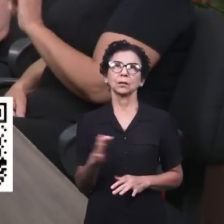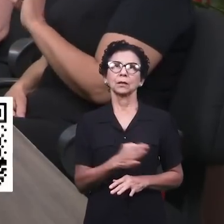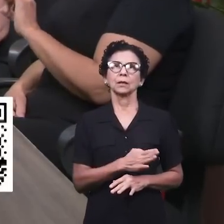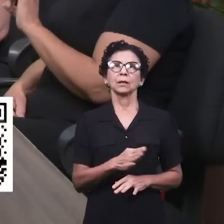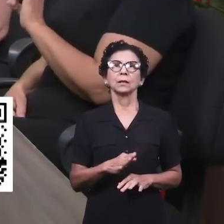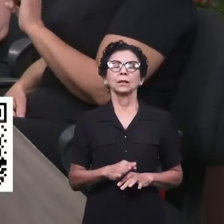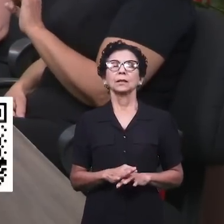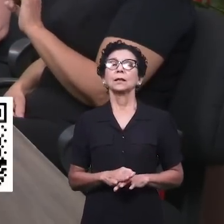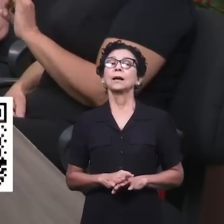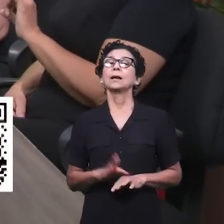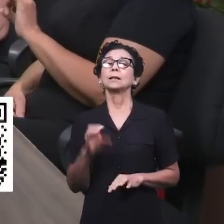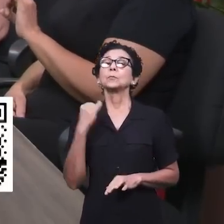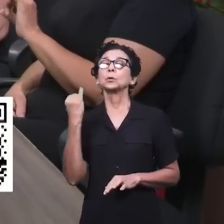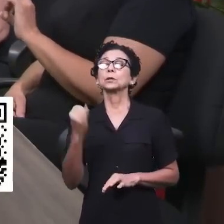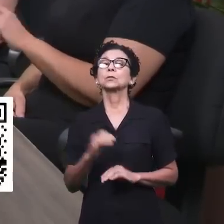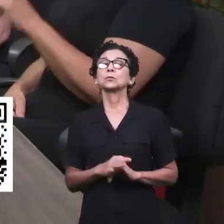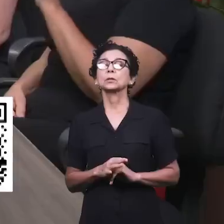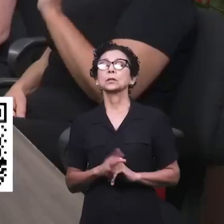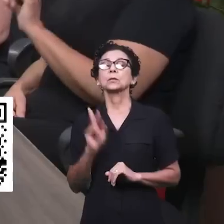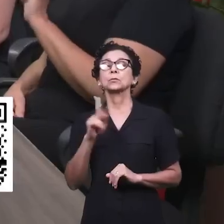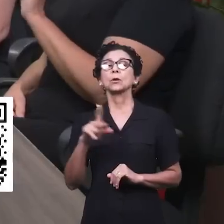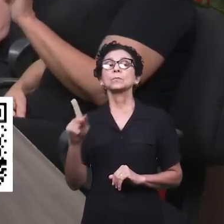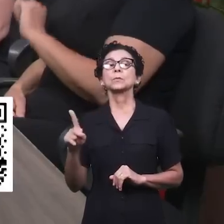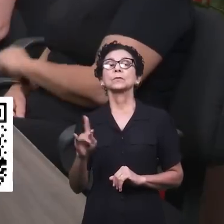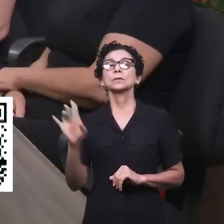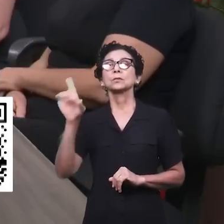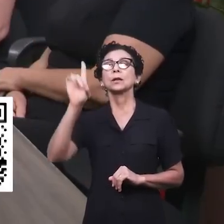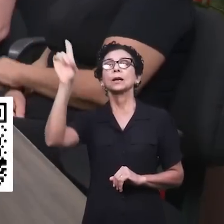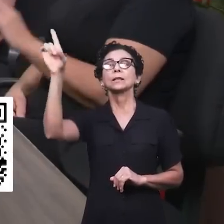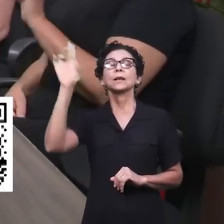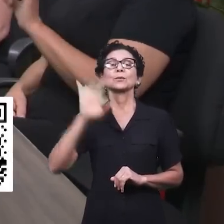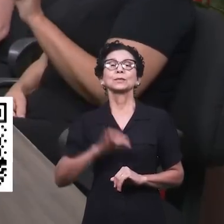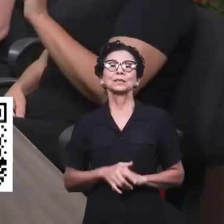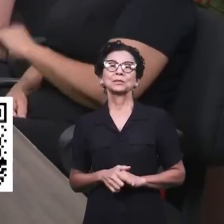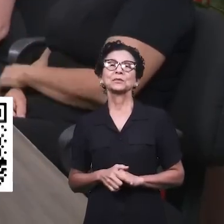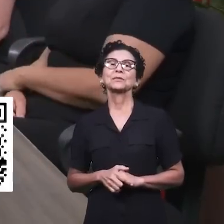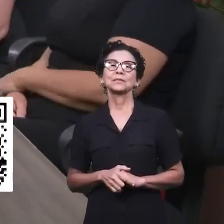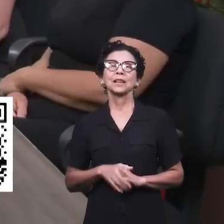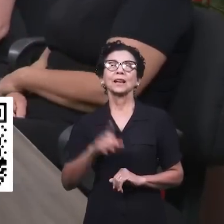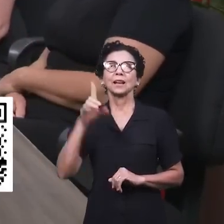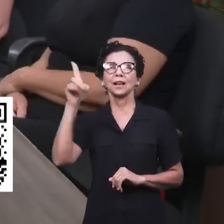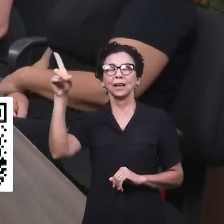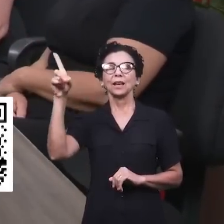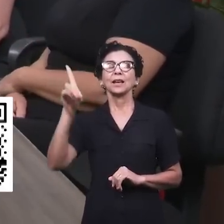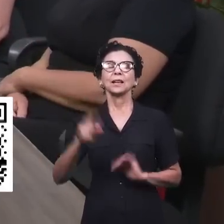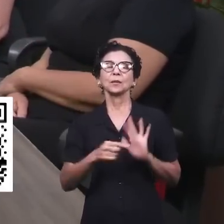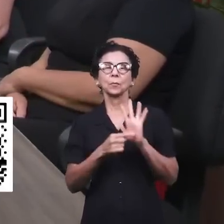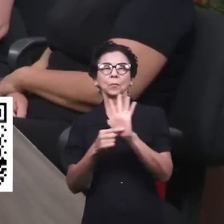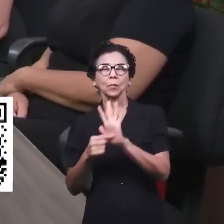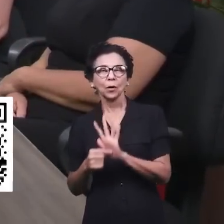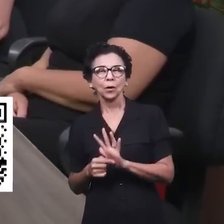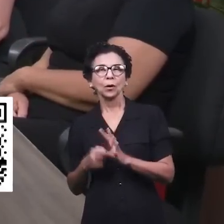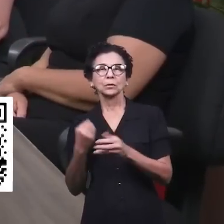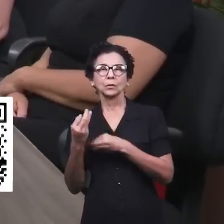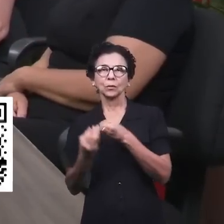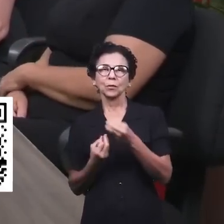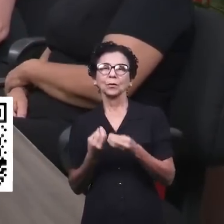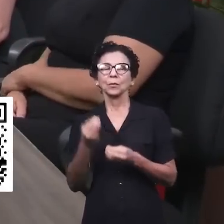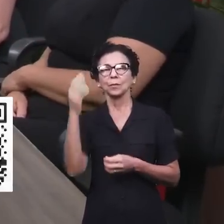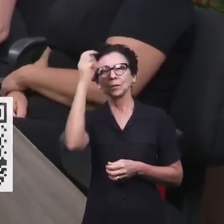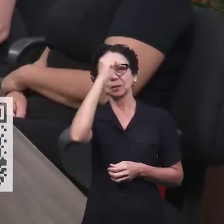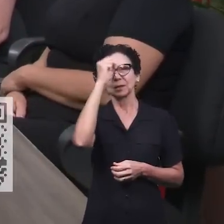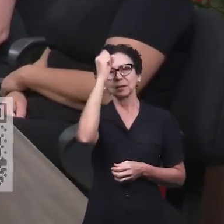nós temos o melhor professor. Com Amém. Foi certeza. aquele que fez o surdo. É. É ele quem nos dá a condição Glória e a a Deus, capacidade. aleluia.